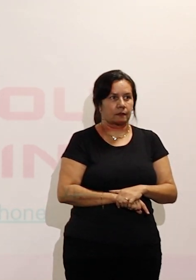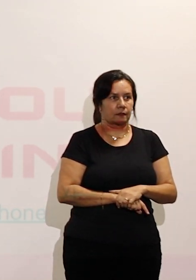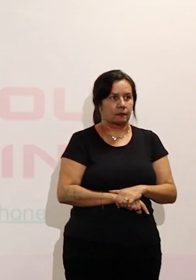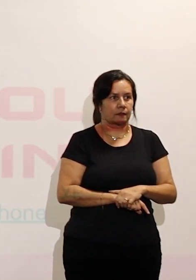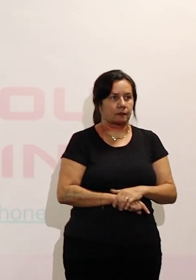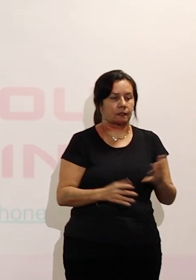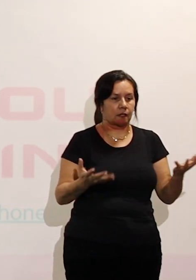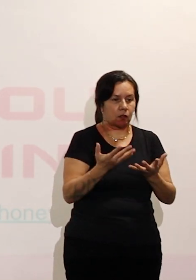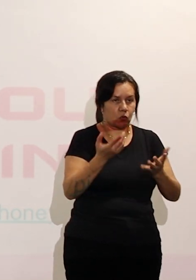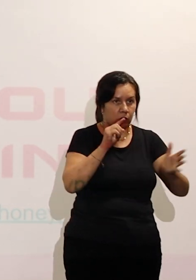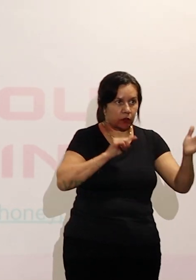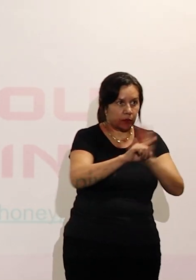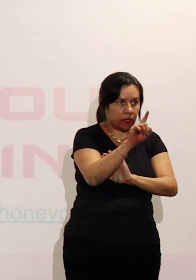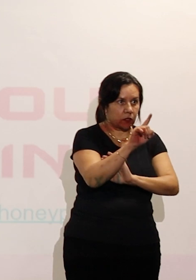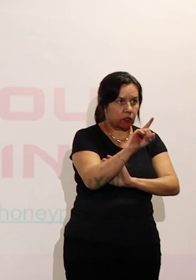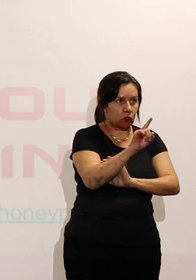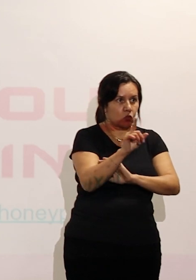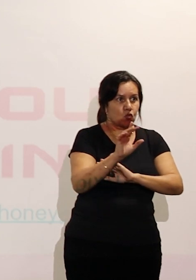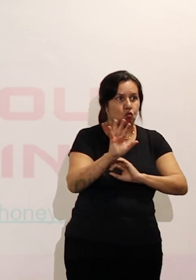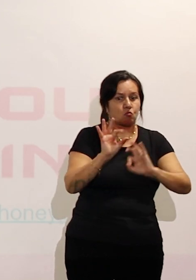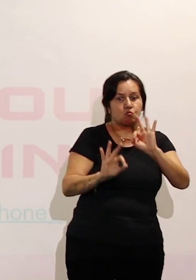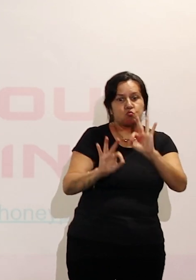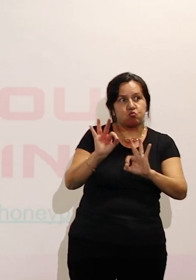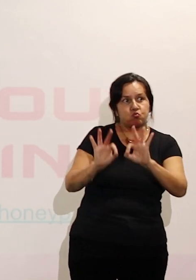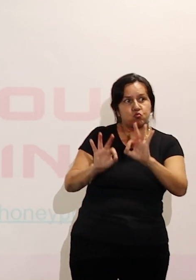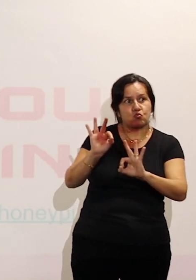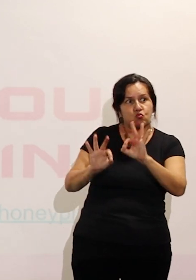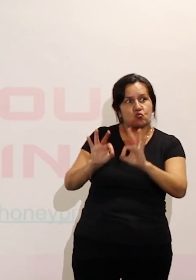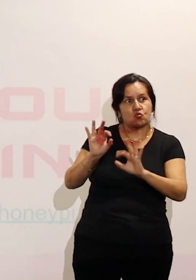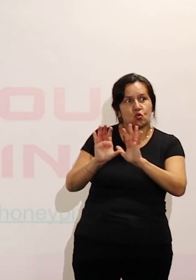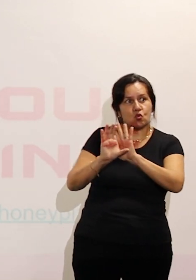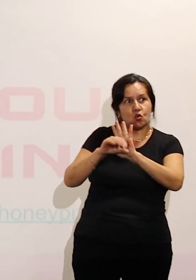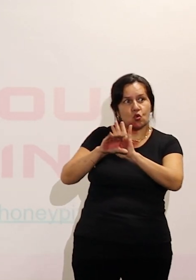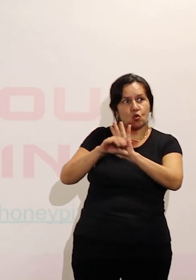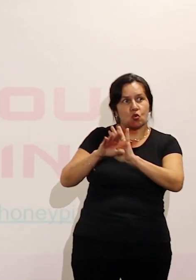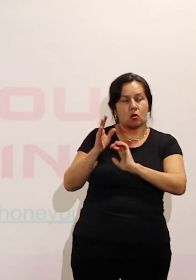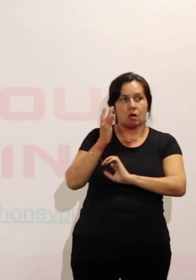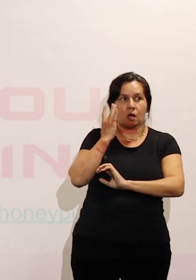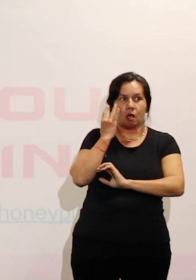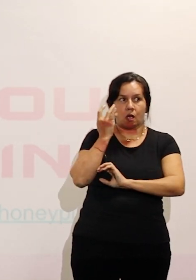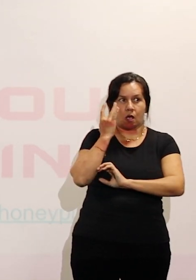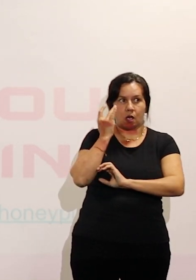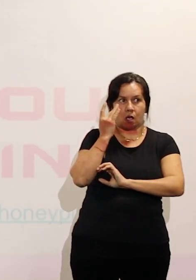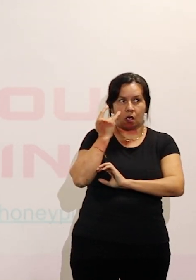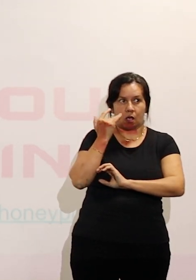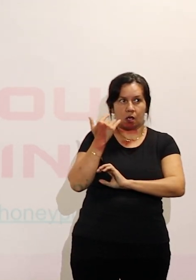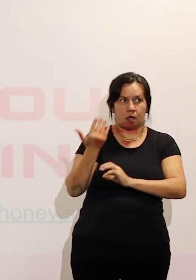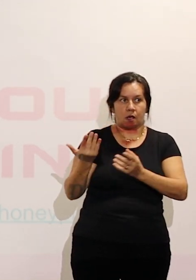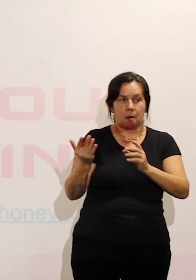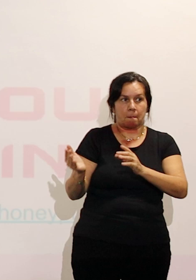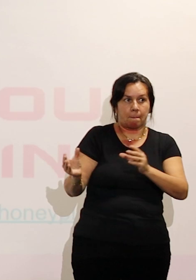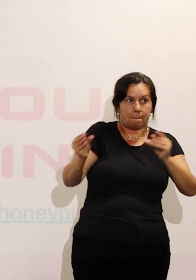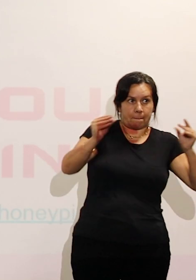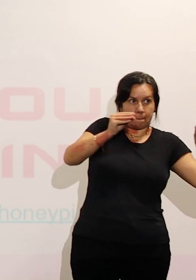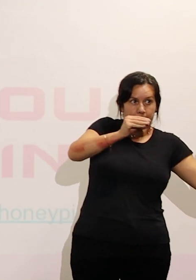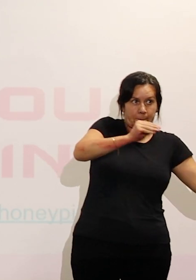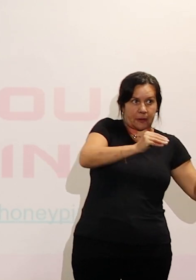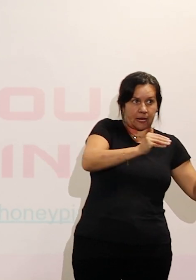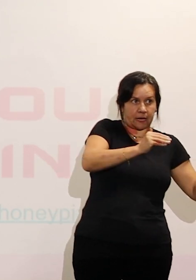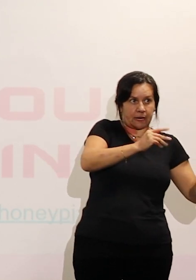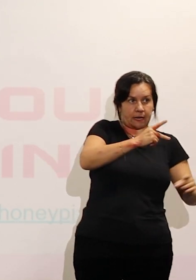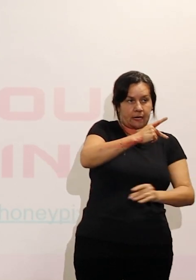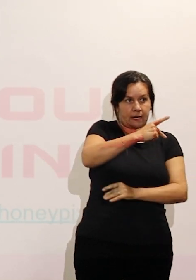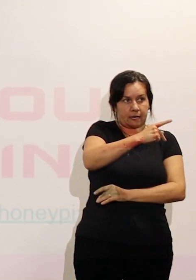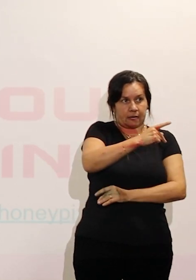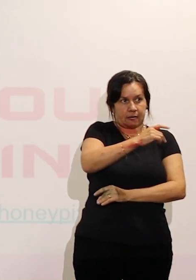Eu queria perguntar sobre o processo de concept art especificamente para pixel art. Eu sou professor